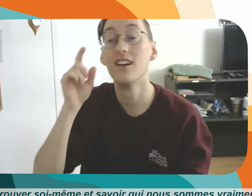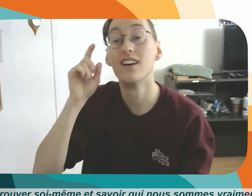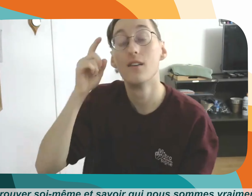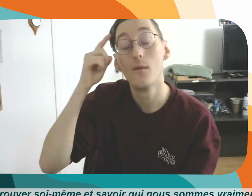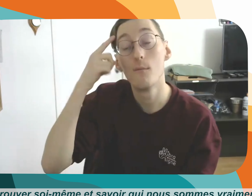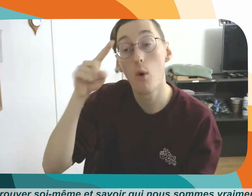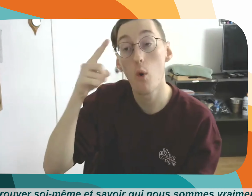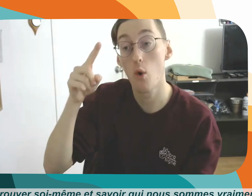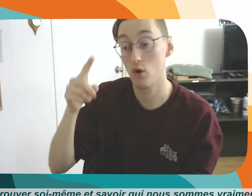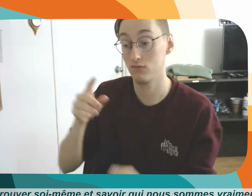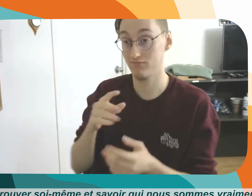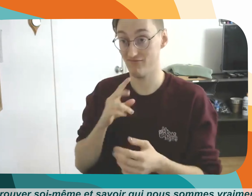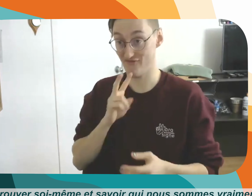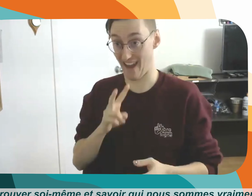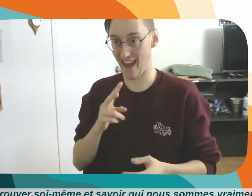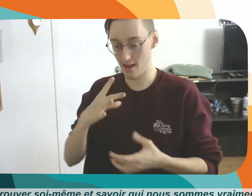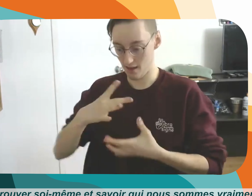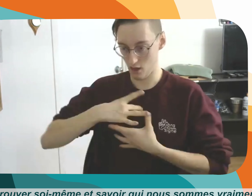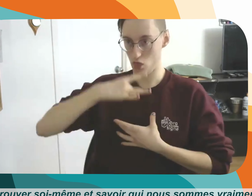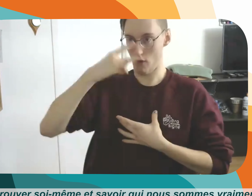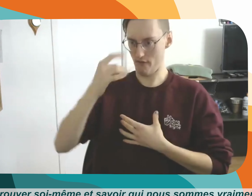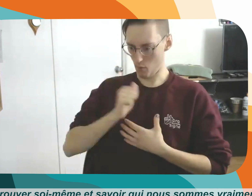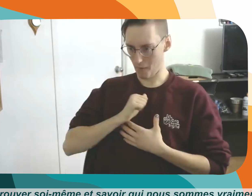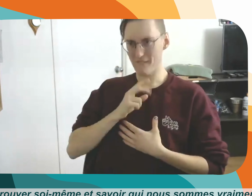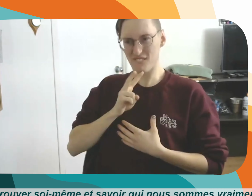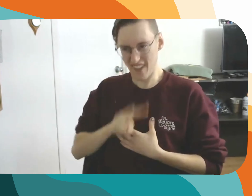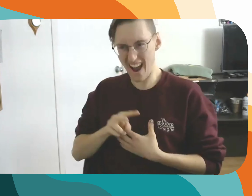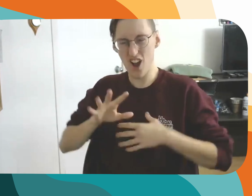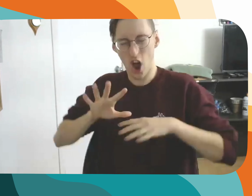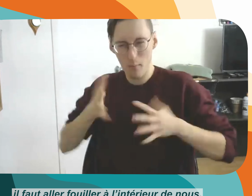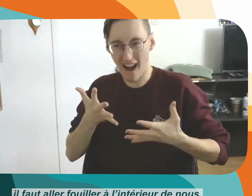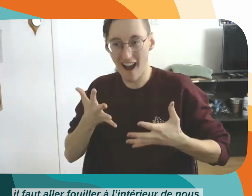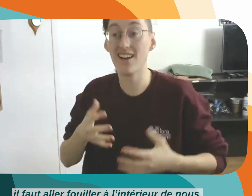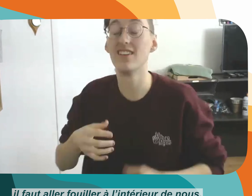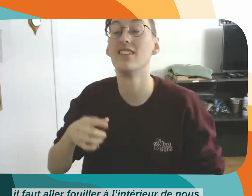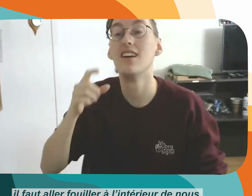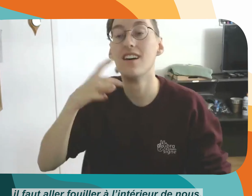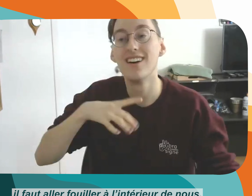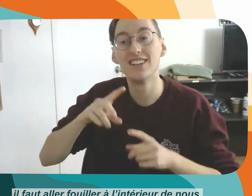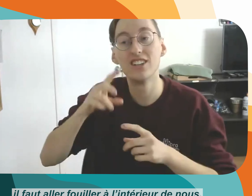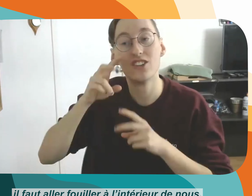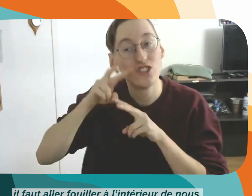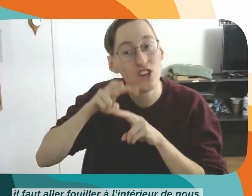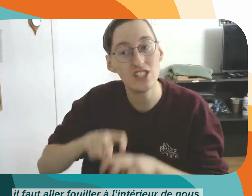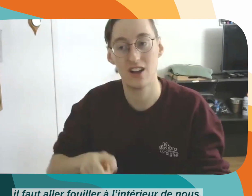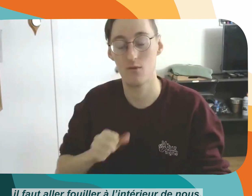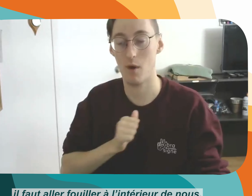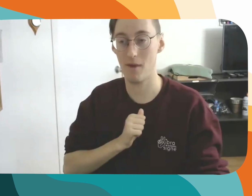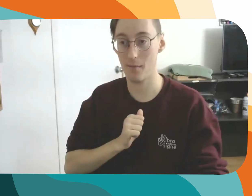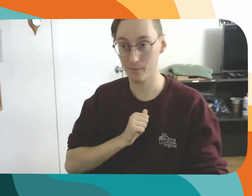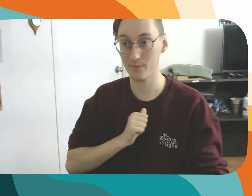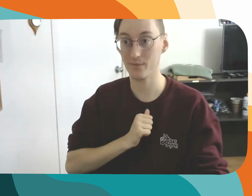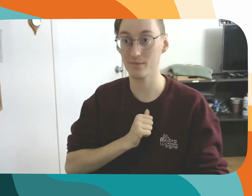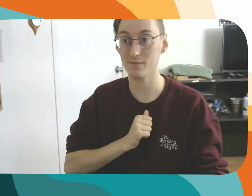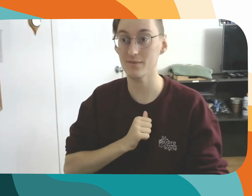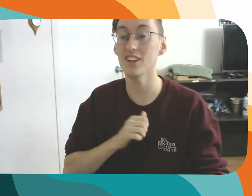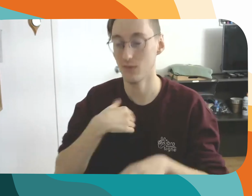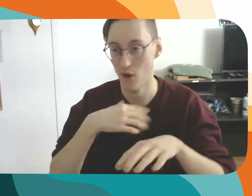Pour se trouver soi-même et savoir qui nous sommes vraiment, il faut aller fouiller à l'intérieur de nous.